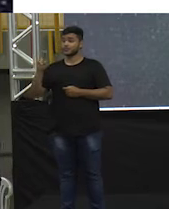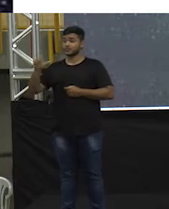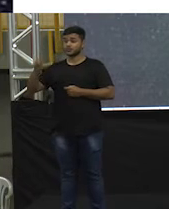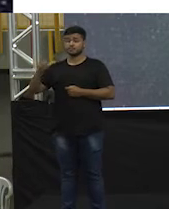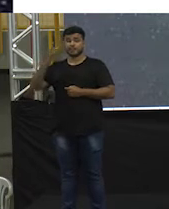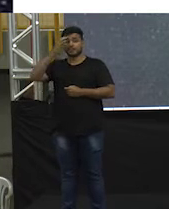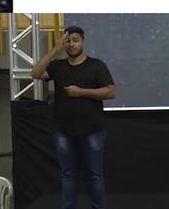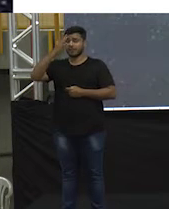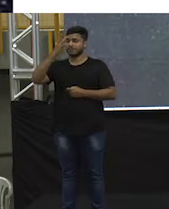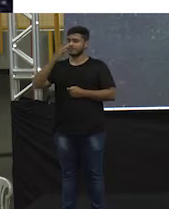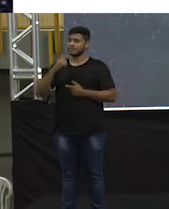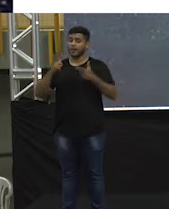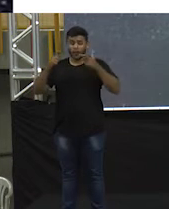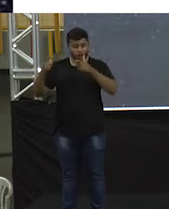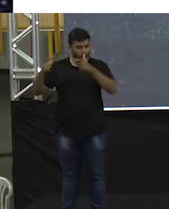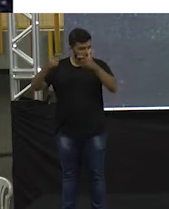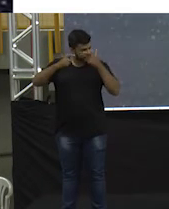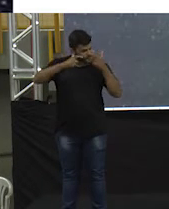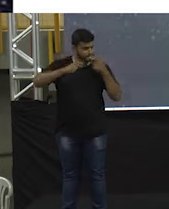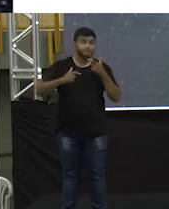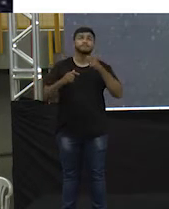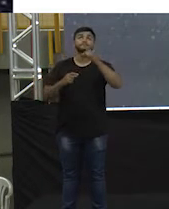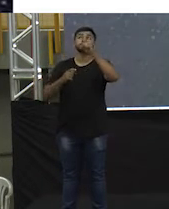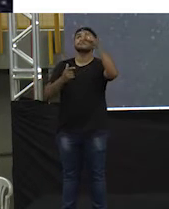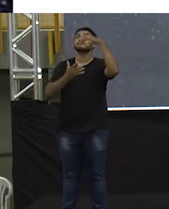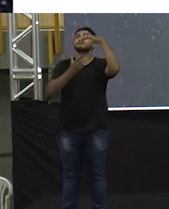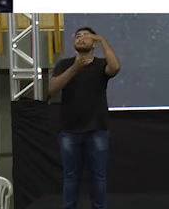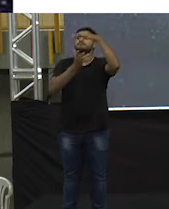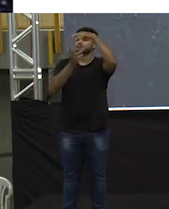seja, os astros sempre